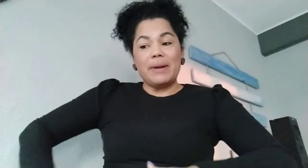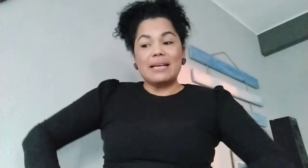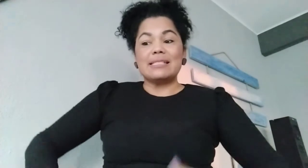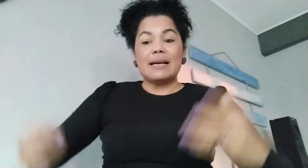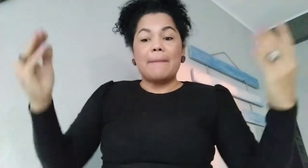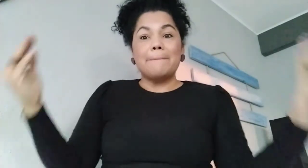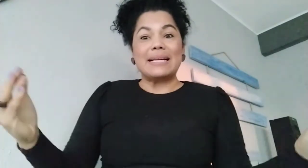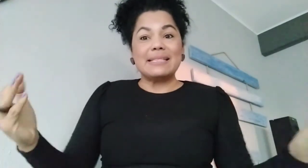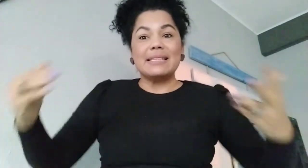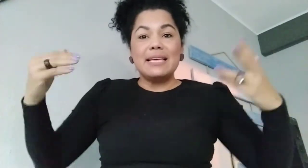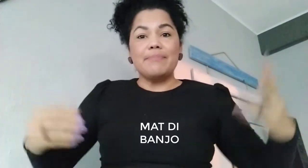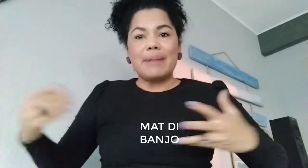alfombras,